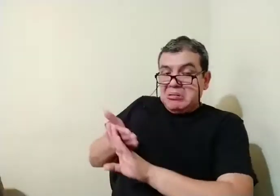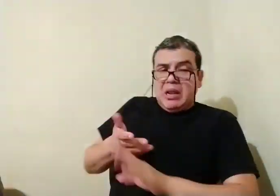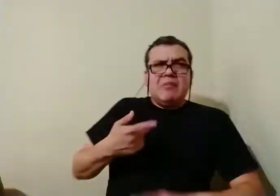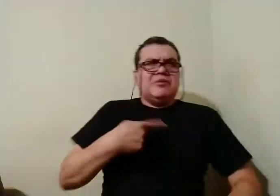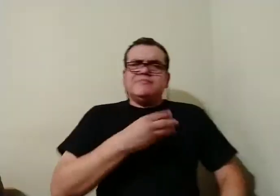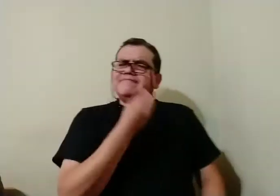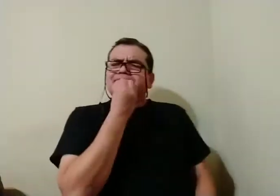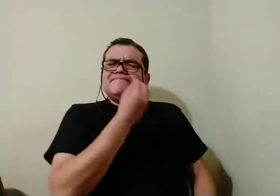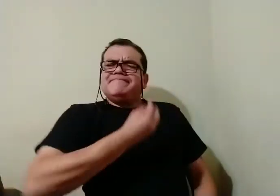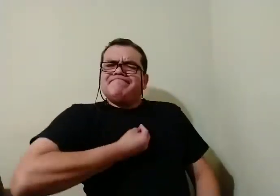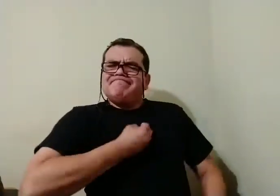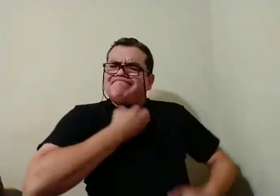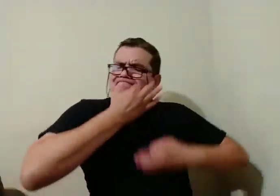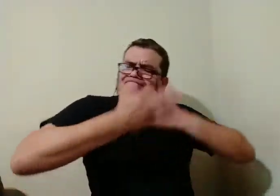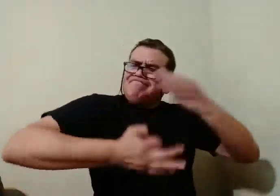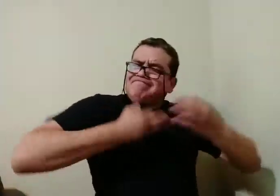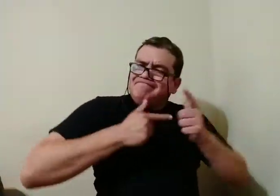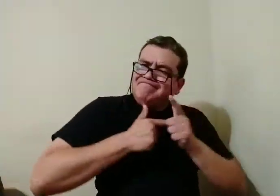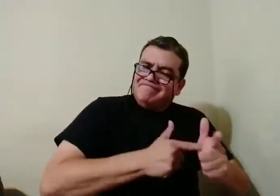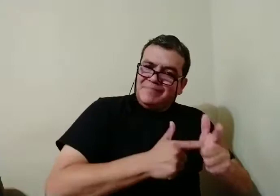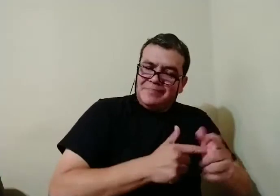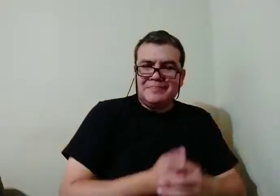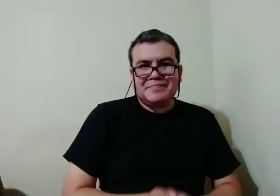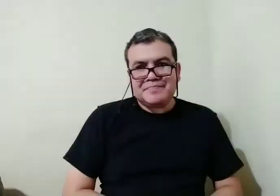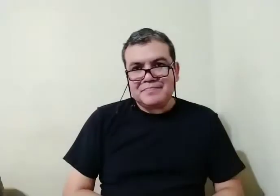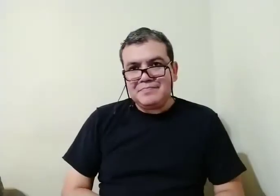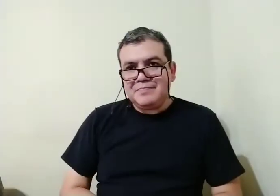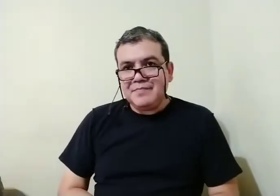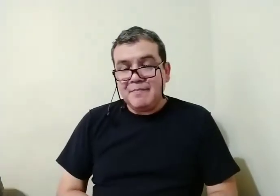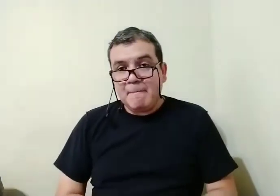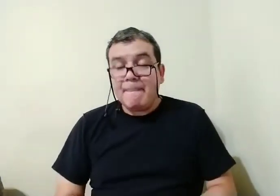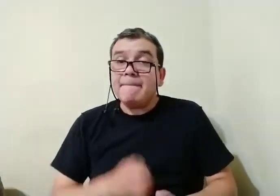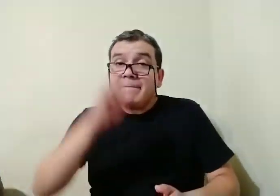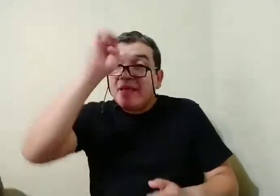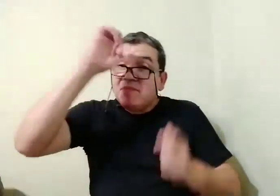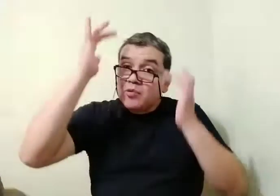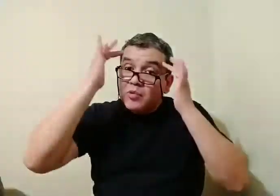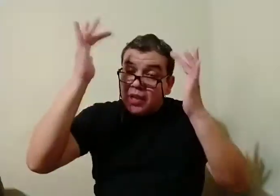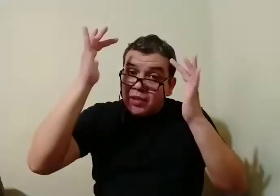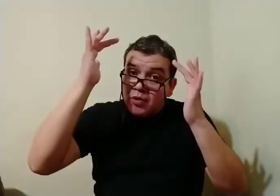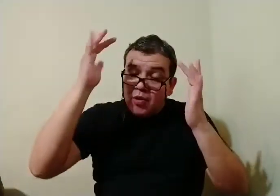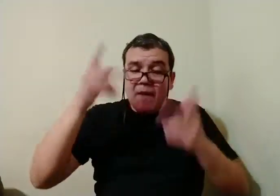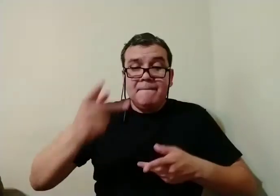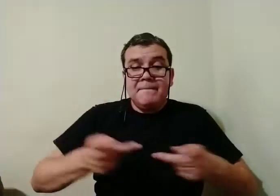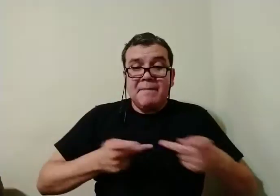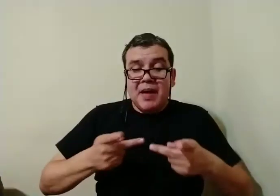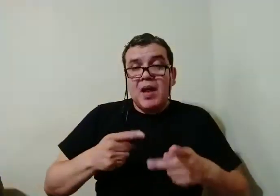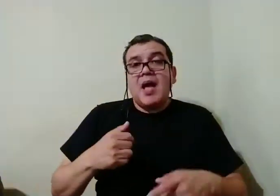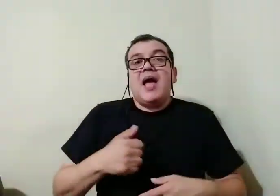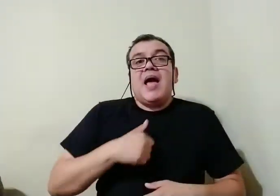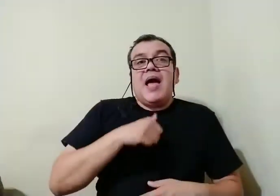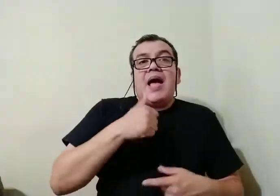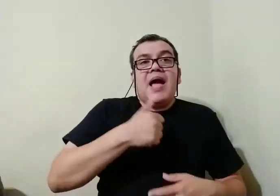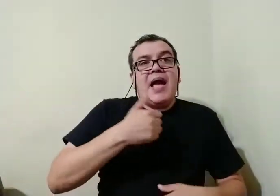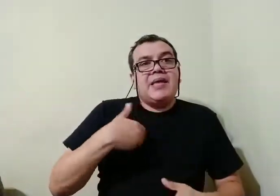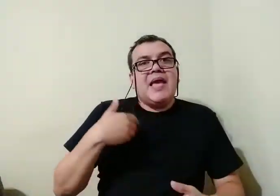El Espíritu Santo preparó los corazones de las personas en muchos lugares antes de que